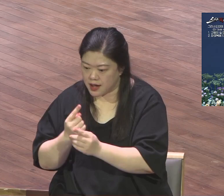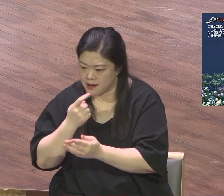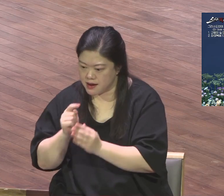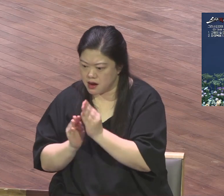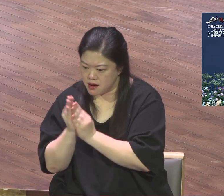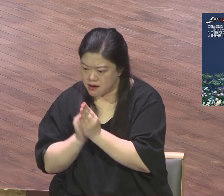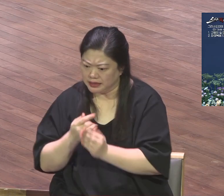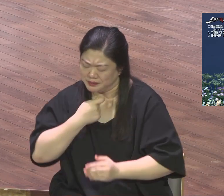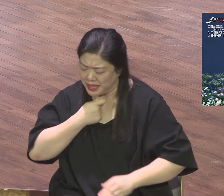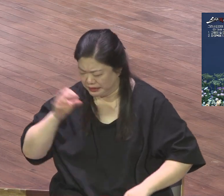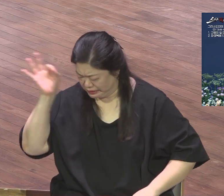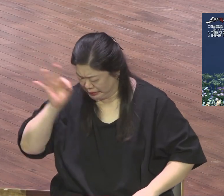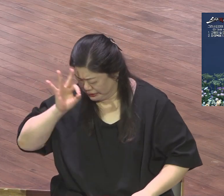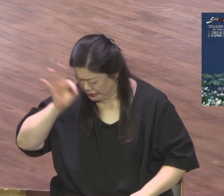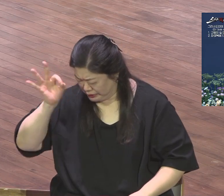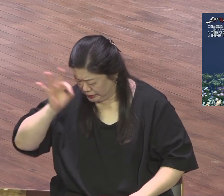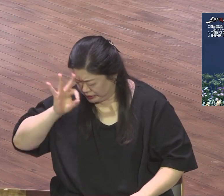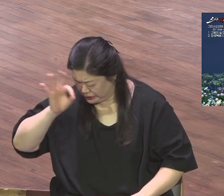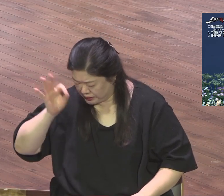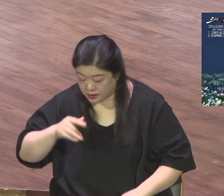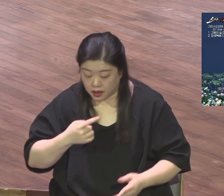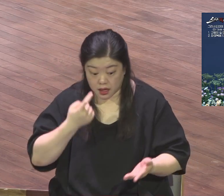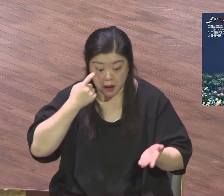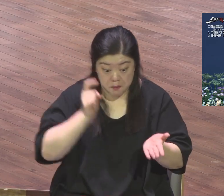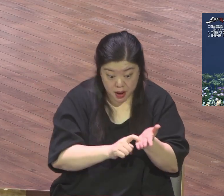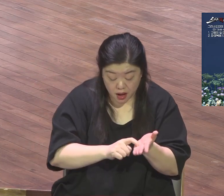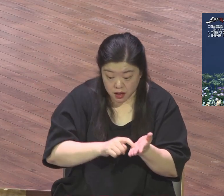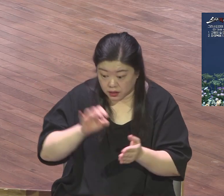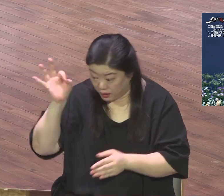더 적극적으로 진주를 찾기 위해서 찾다가 찾았어요.